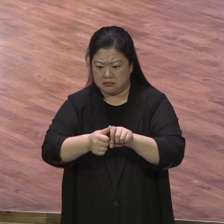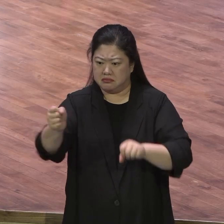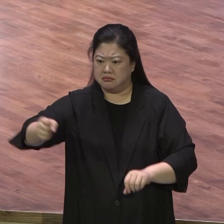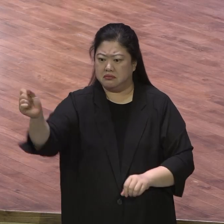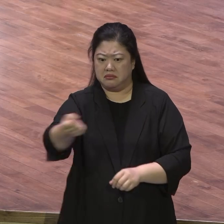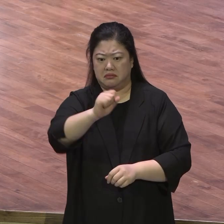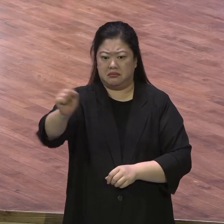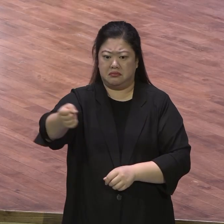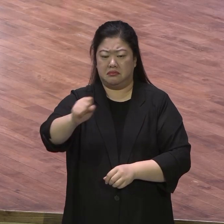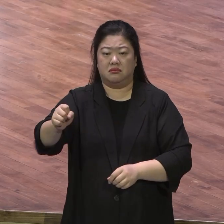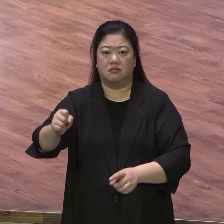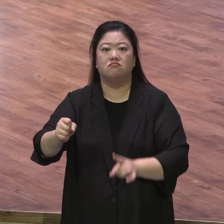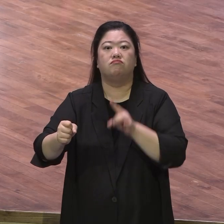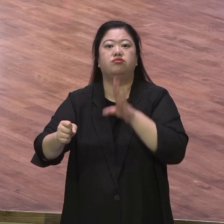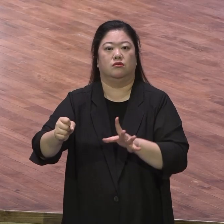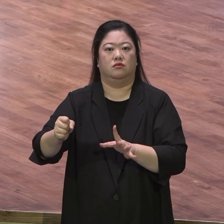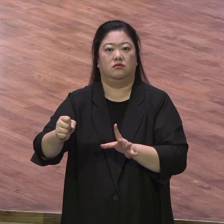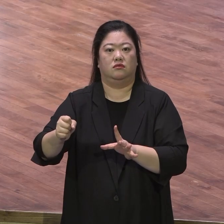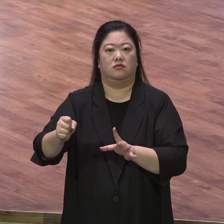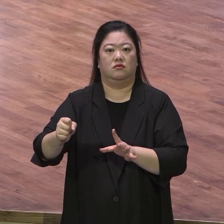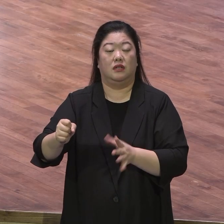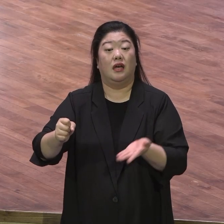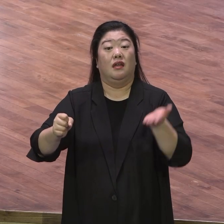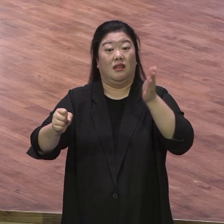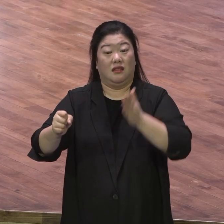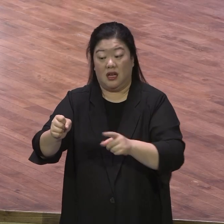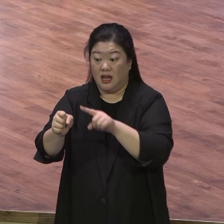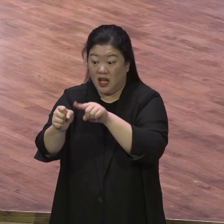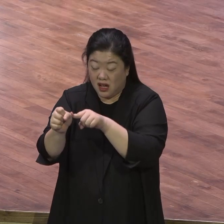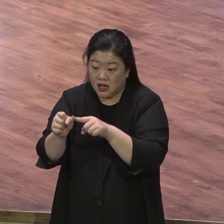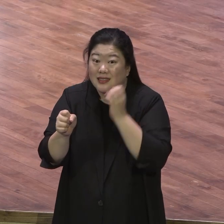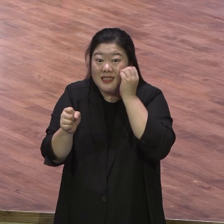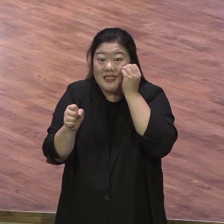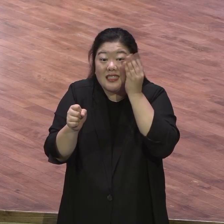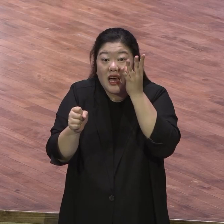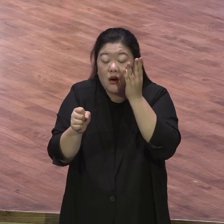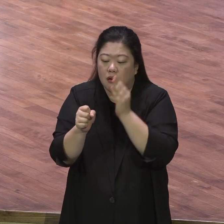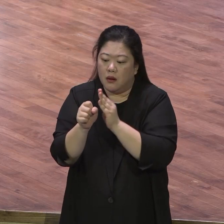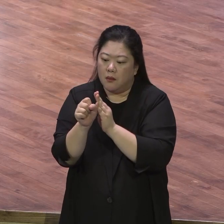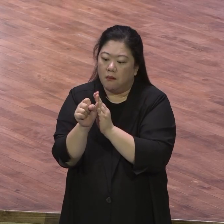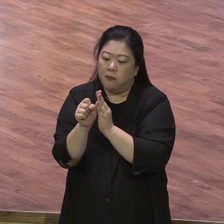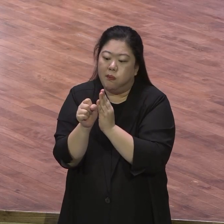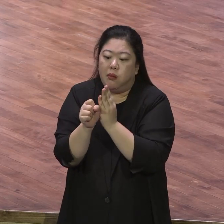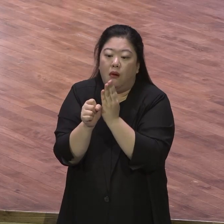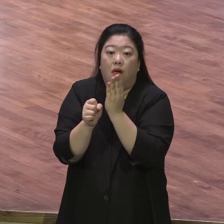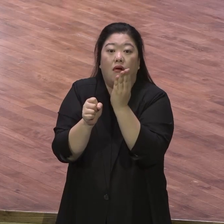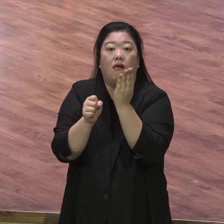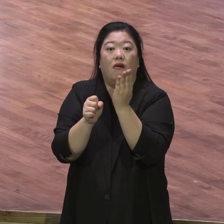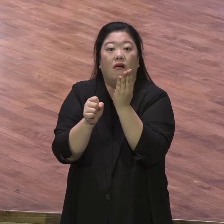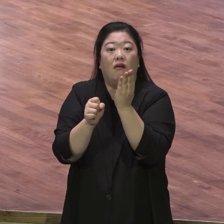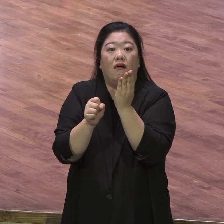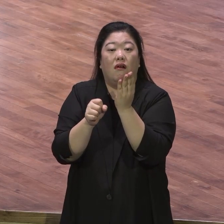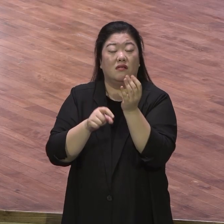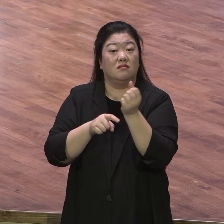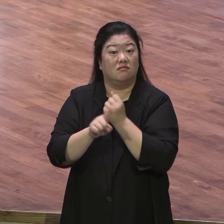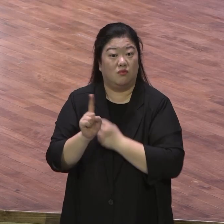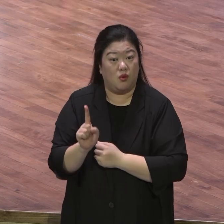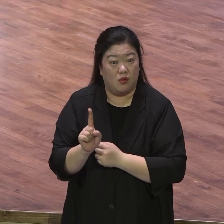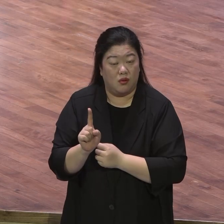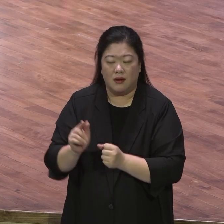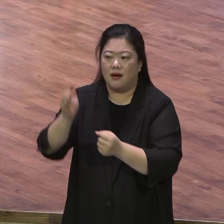없는 그런 지팡인데 이런 지팡이 사기 났다 무슨 말이에요 하나님이 세워진